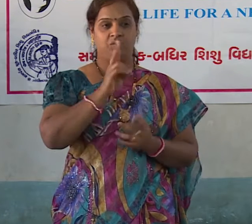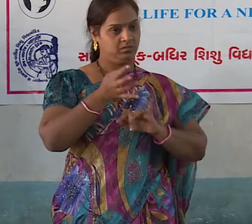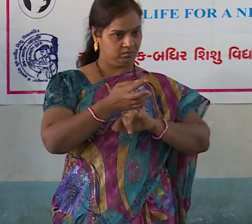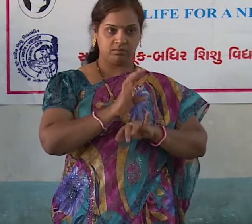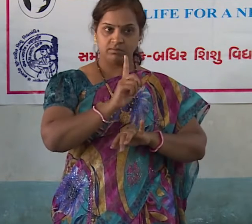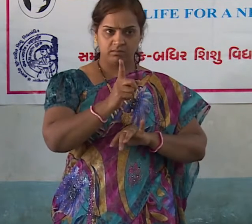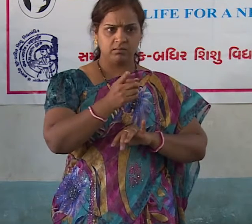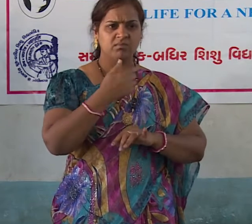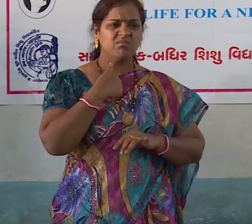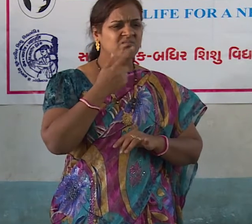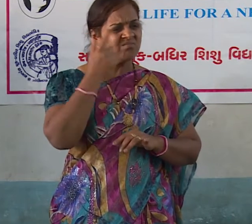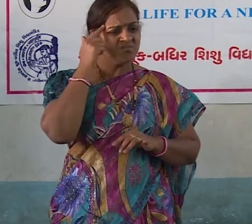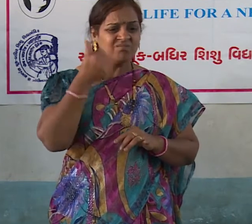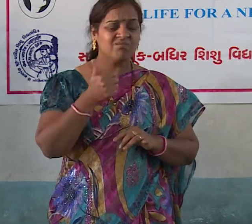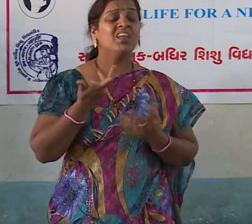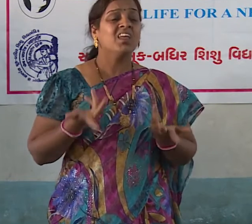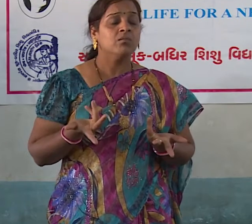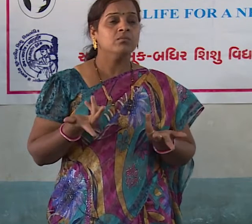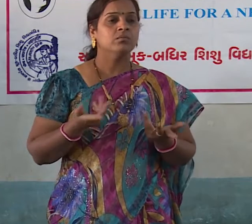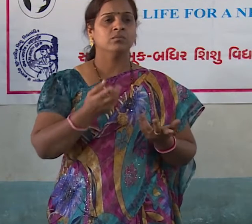पूछता है, भाई आपने